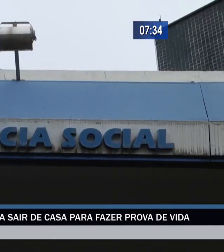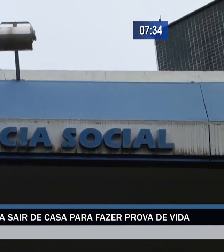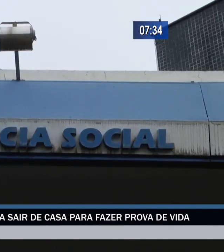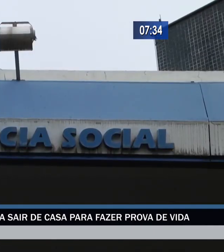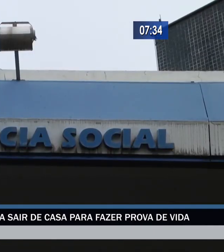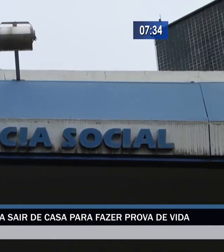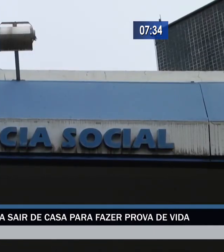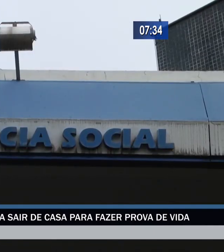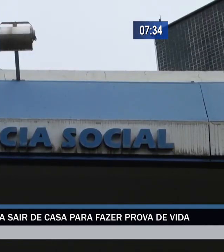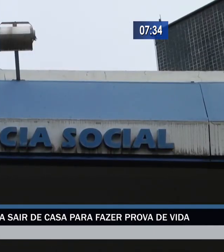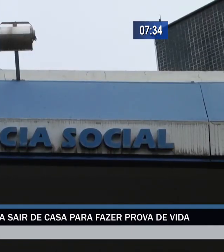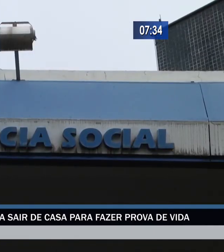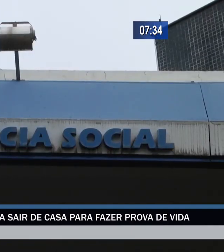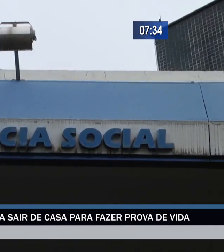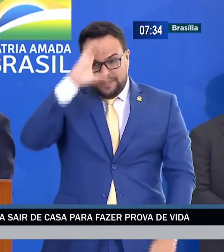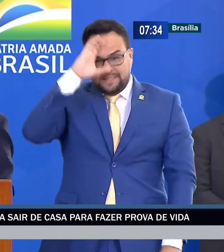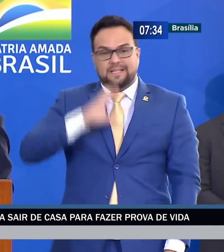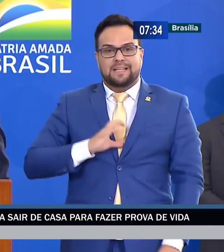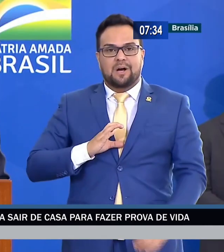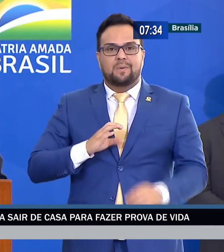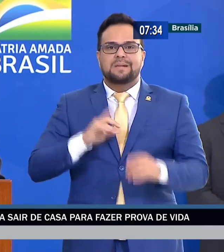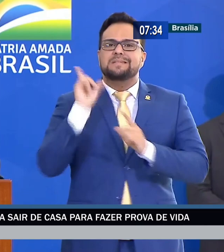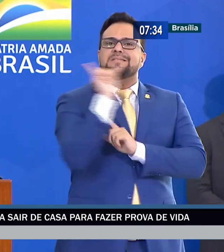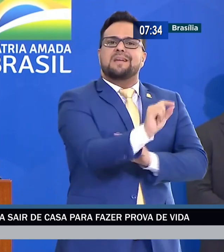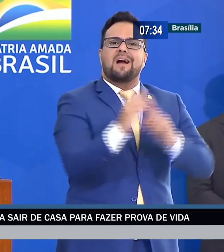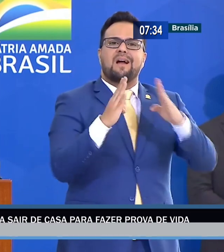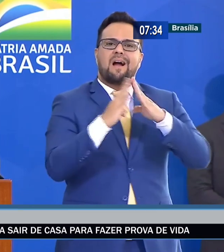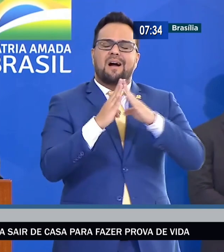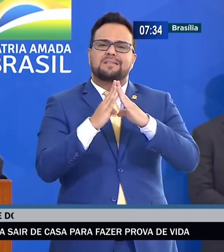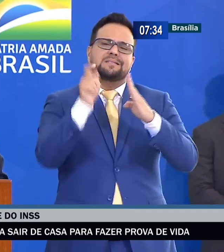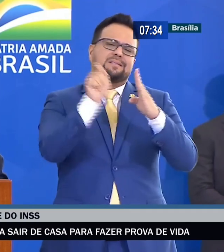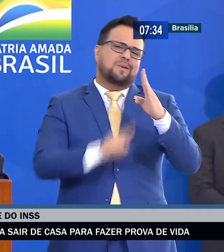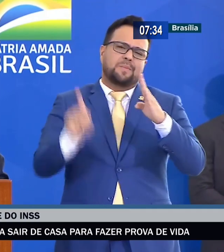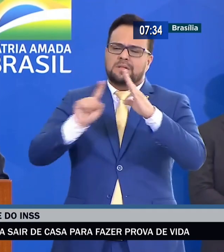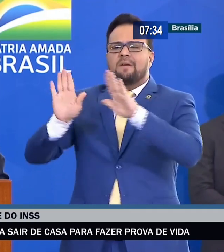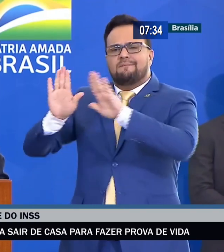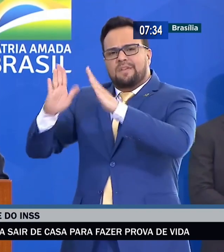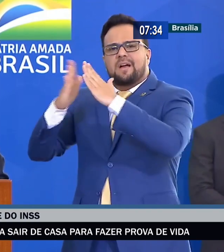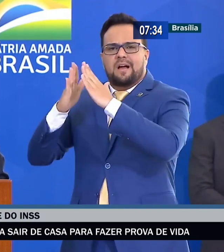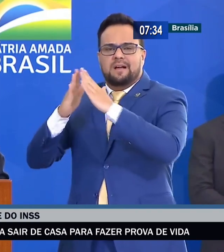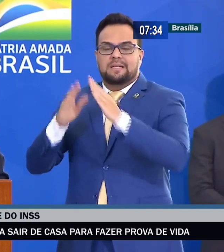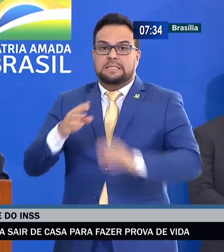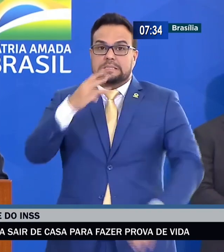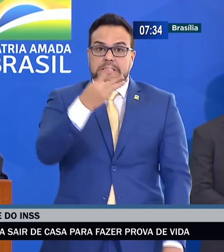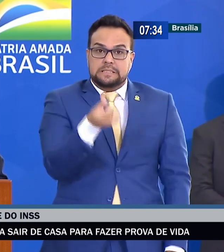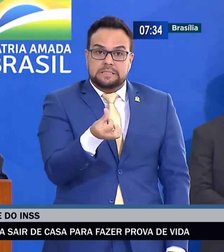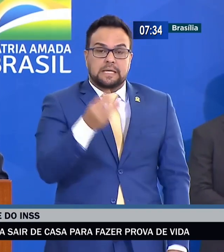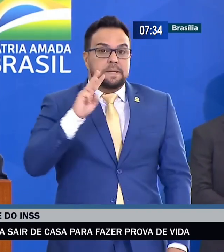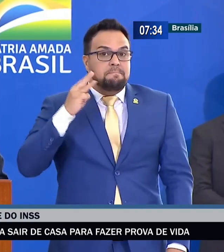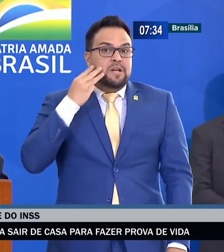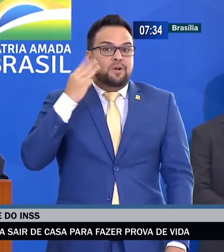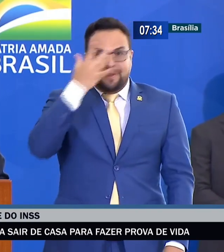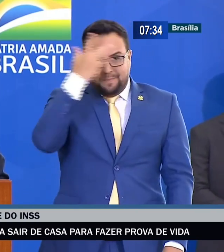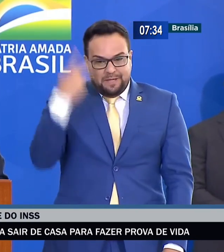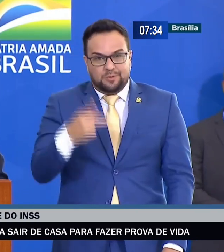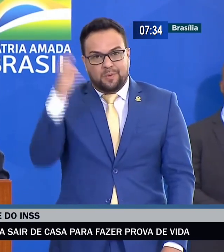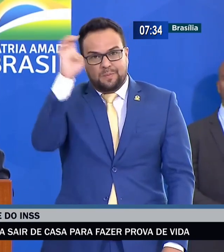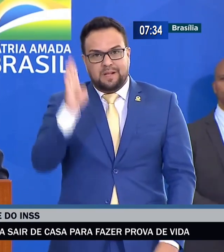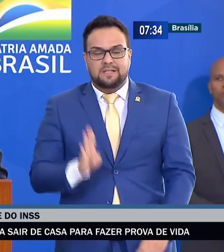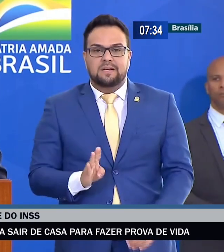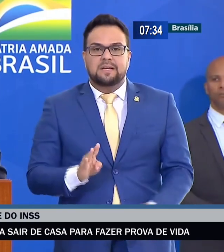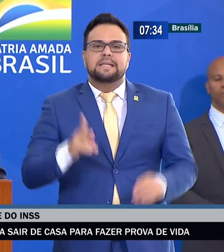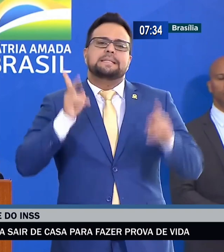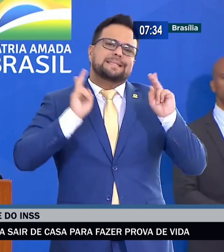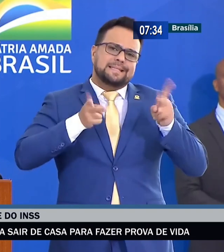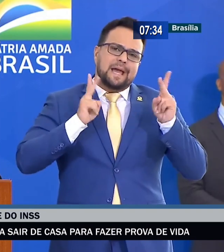evitar fraudes e manter os pagamentos como eu falei 36 milhões de brasileiros se deslocam para fazer